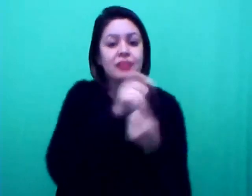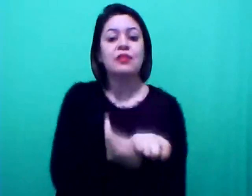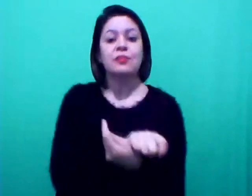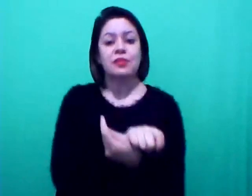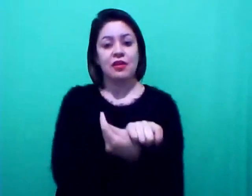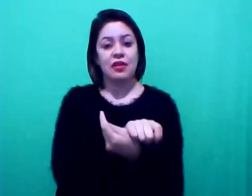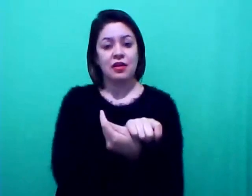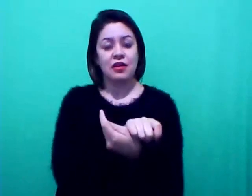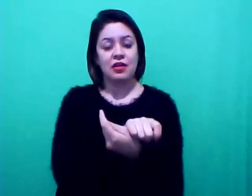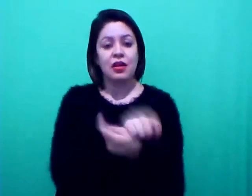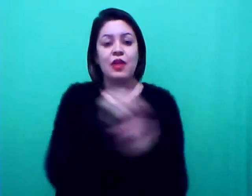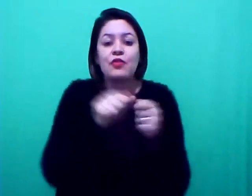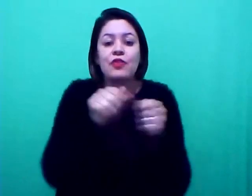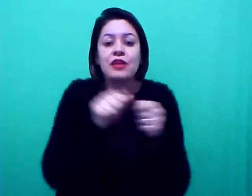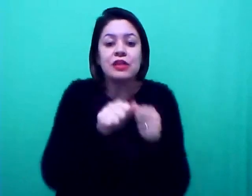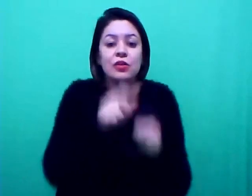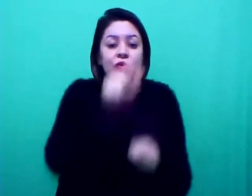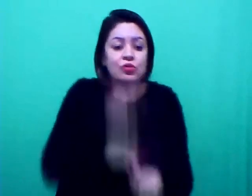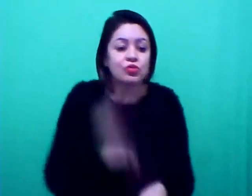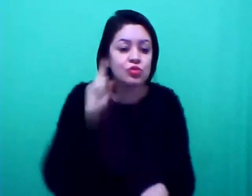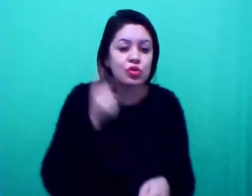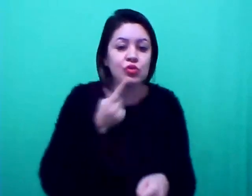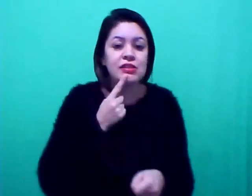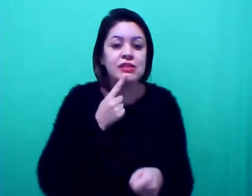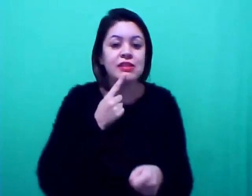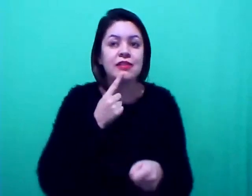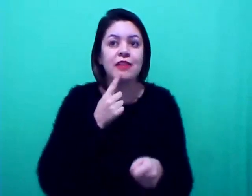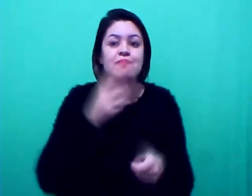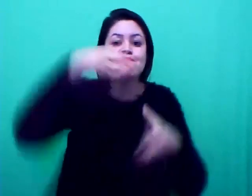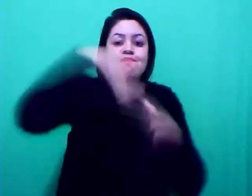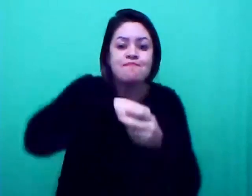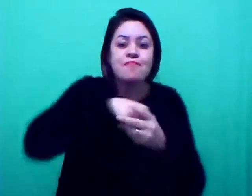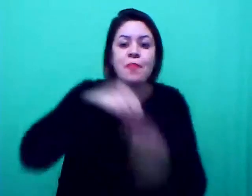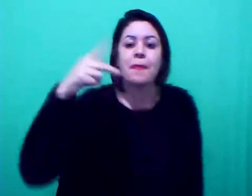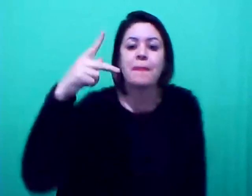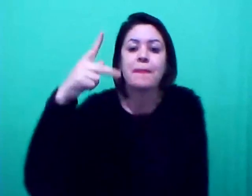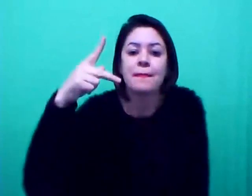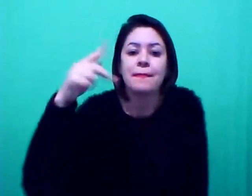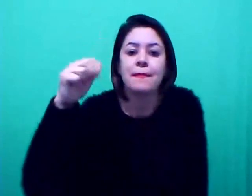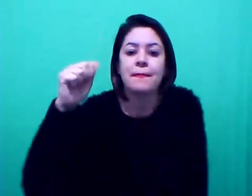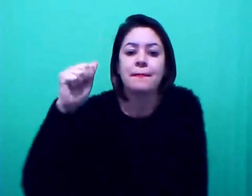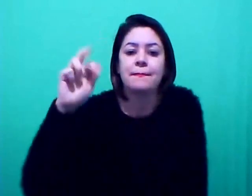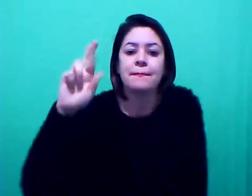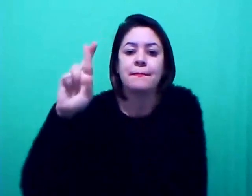de adaptar e fazer com que esse cidadão, com que esse sujeito surdo seja